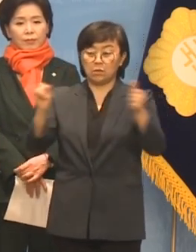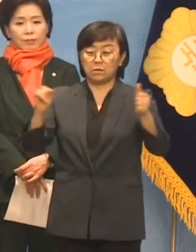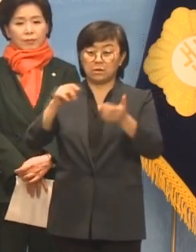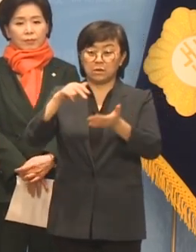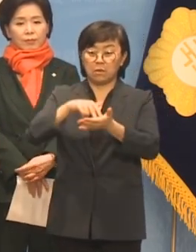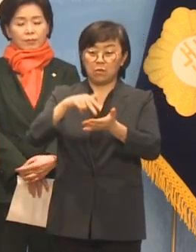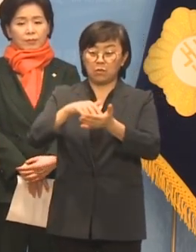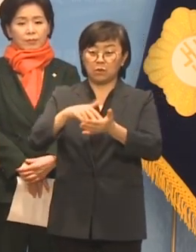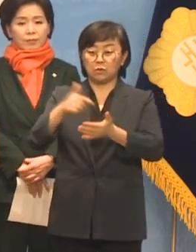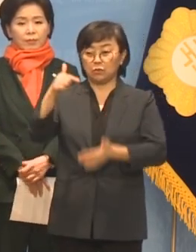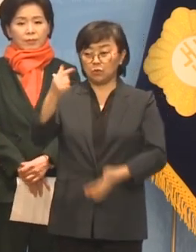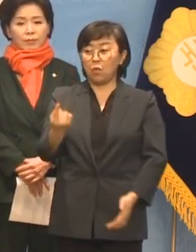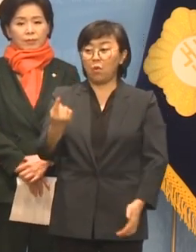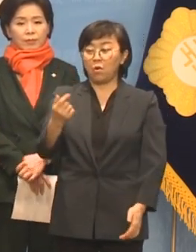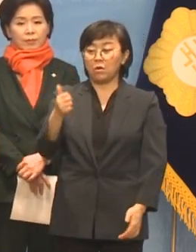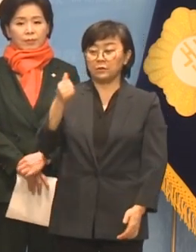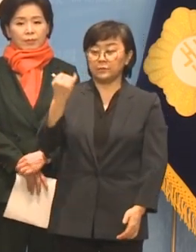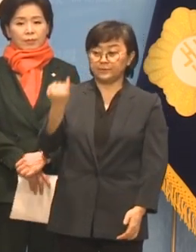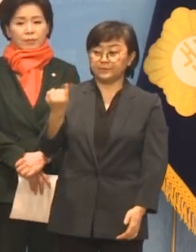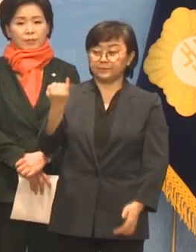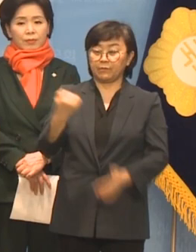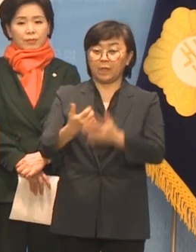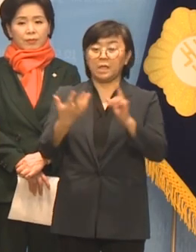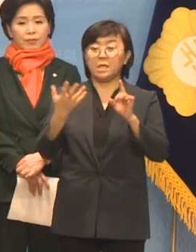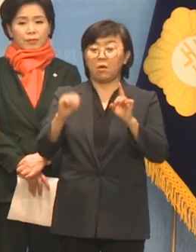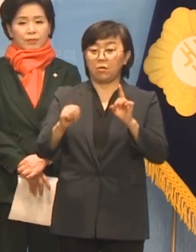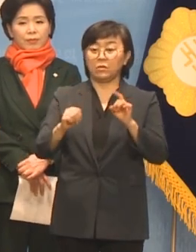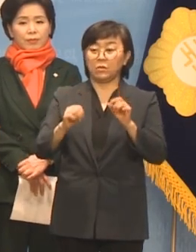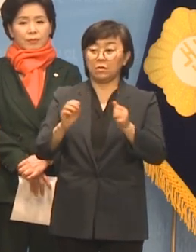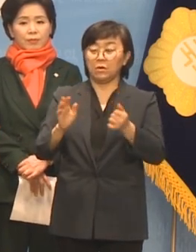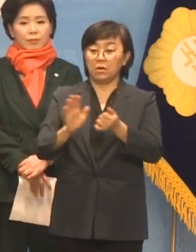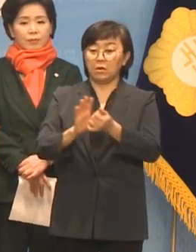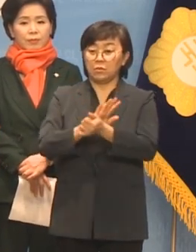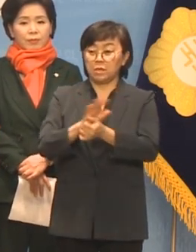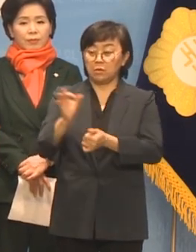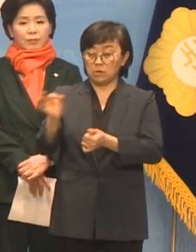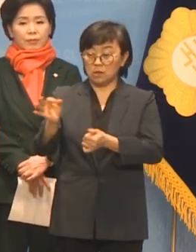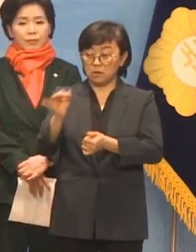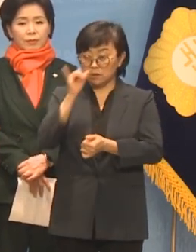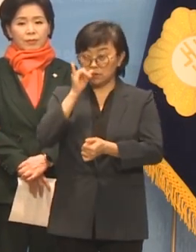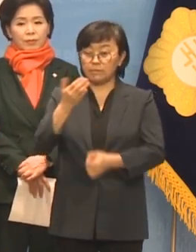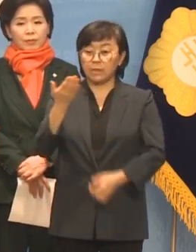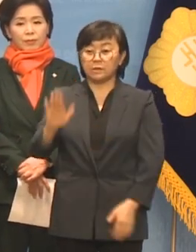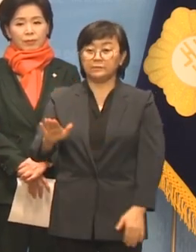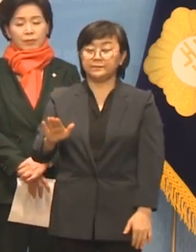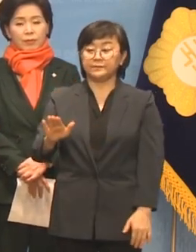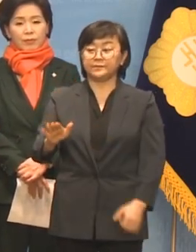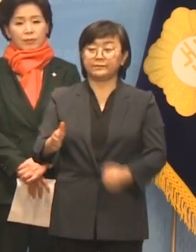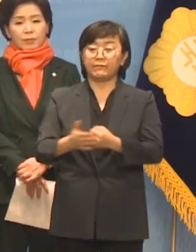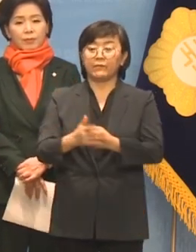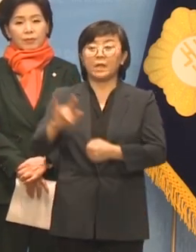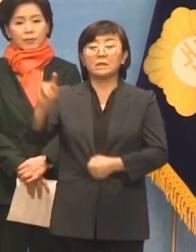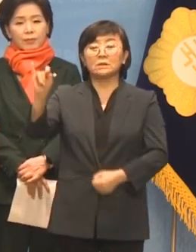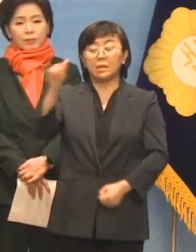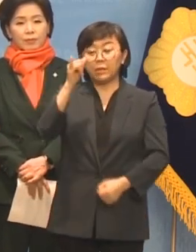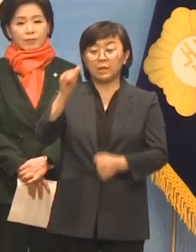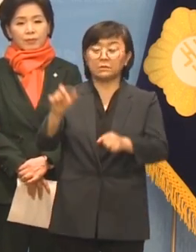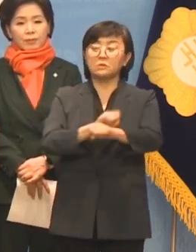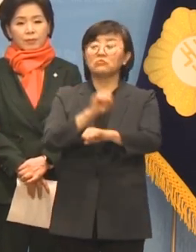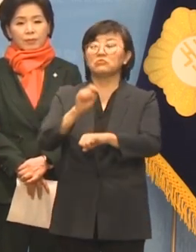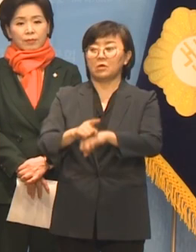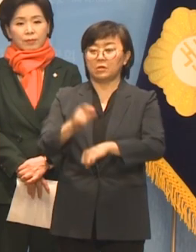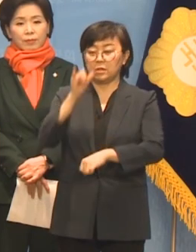사건에서 노소영 관장에게 1억 원의 위자료가 인정된 적은 있으나 이는 재벌이라는